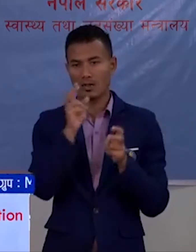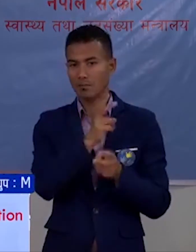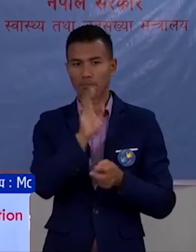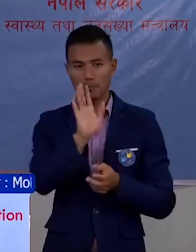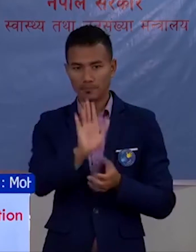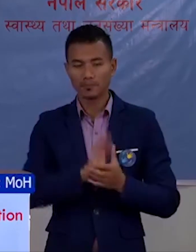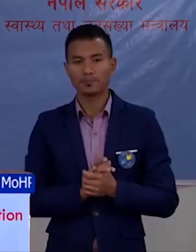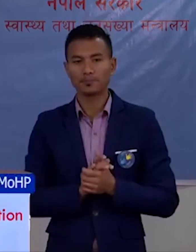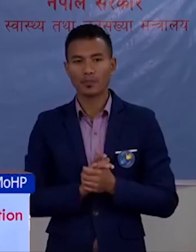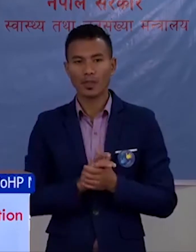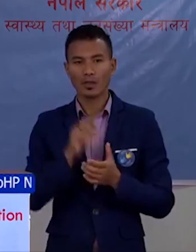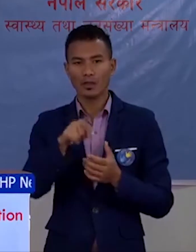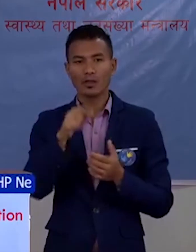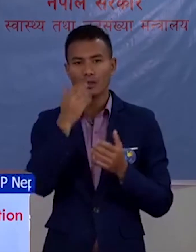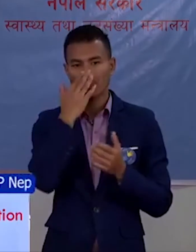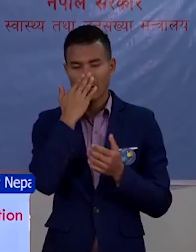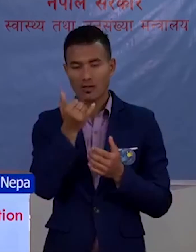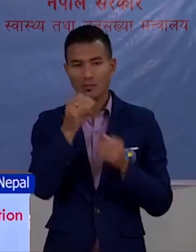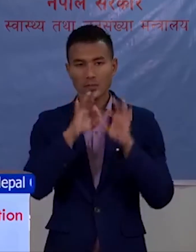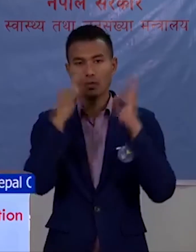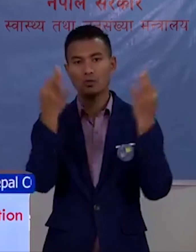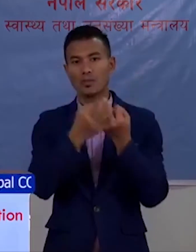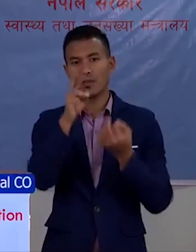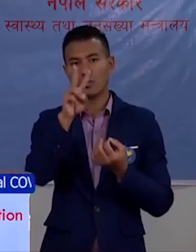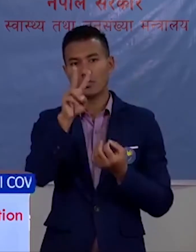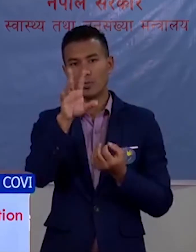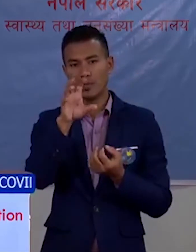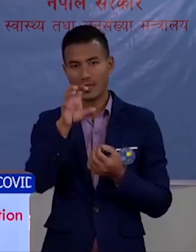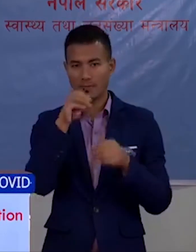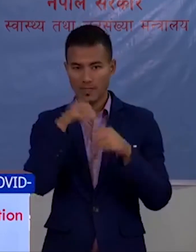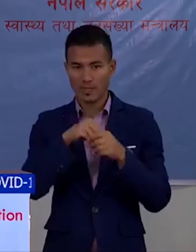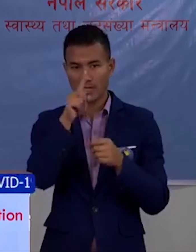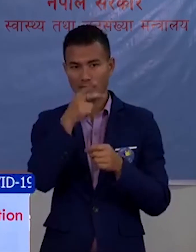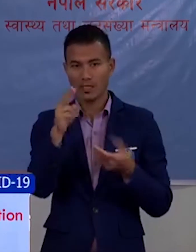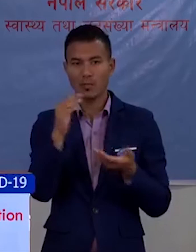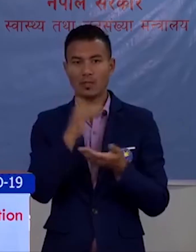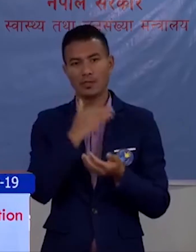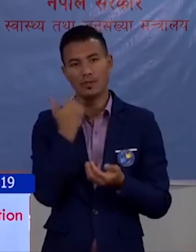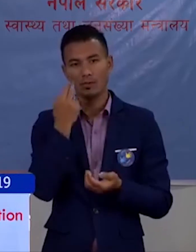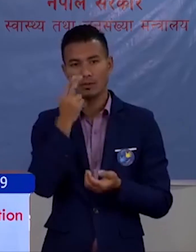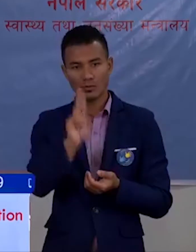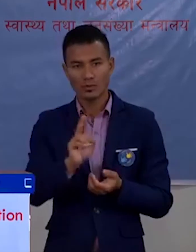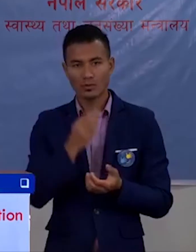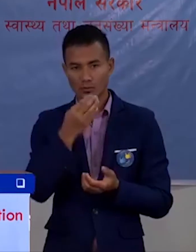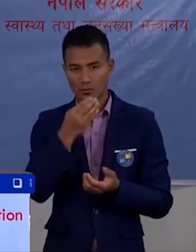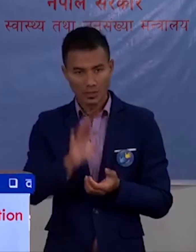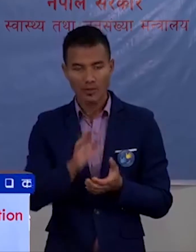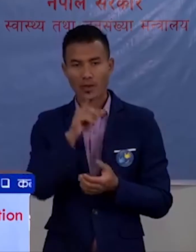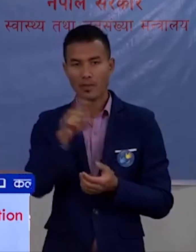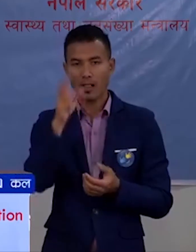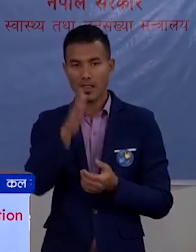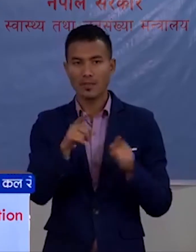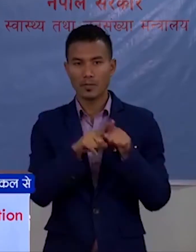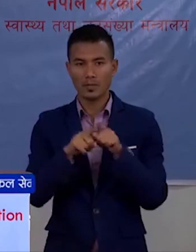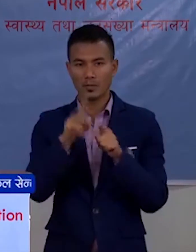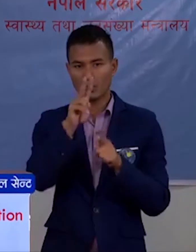छ, औलोको कारण विश्वमा प्रत्येक 2 मिनटमा 1 बच्चाको ज्यान जान्छ। नेपालले पनि